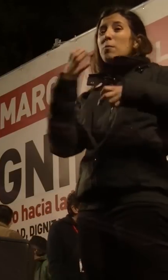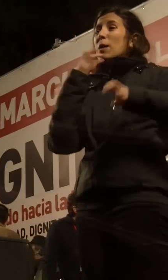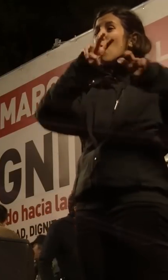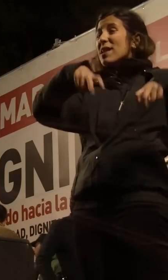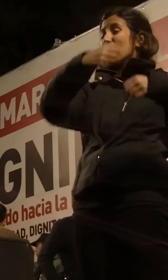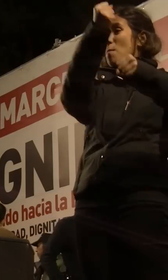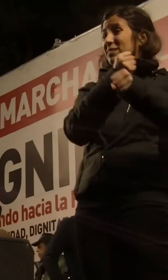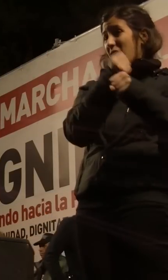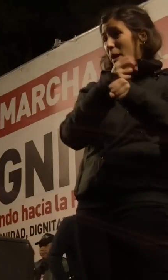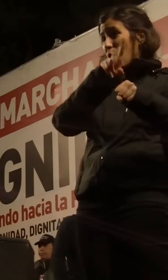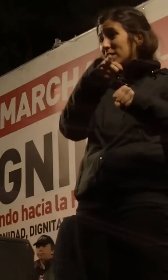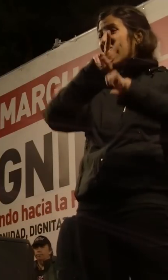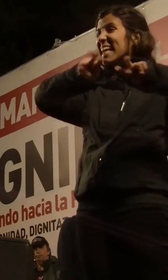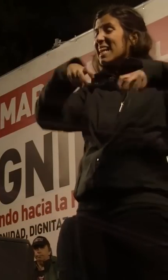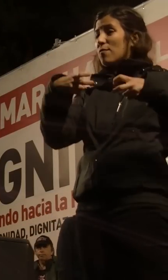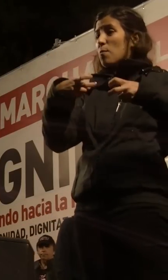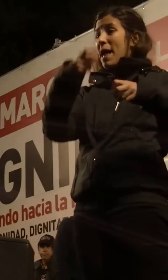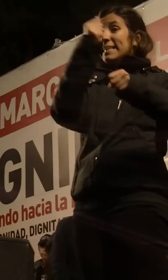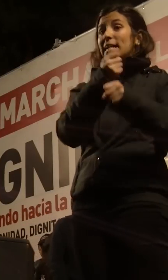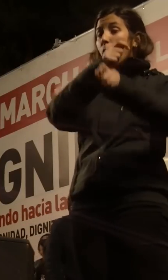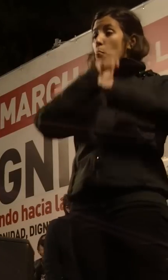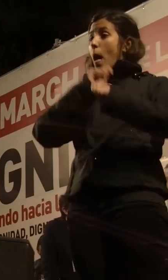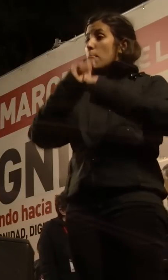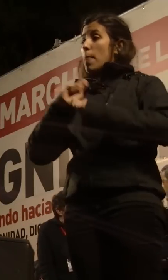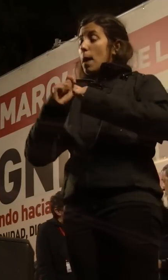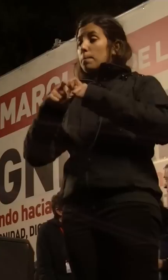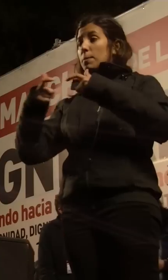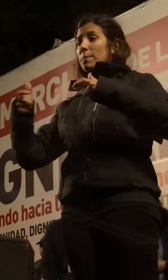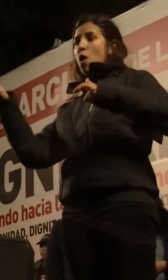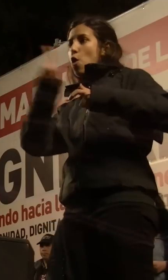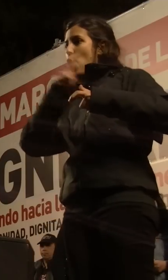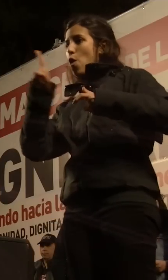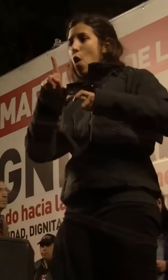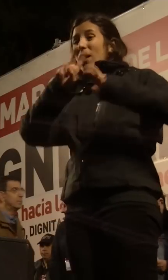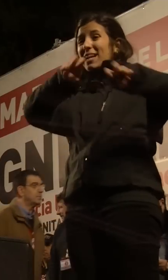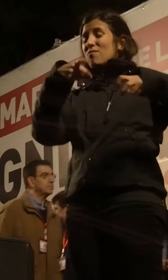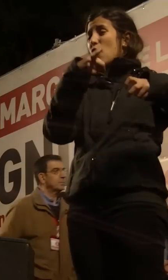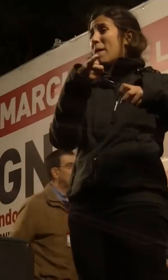reforma que lejos de generar trabajo ha destruido 2 millones de empleos.